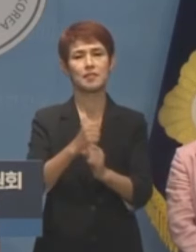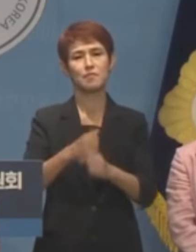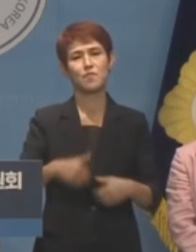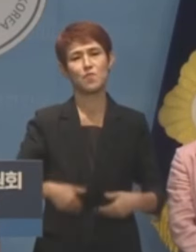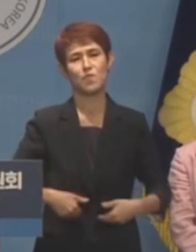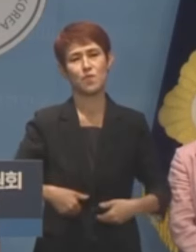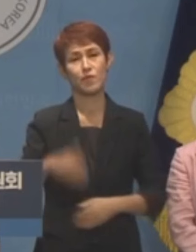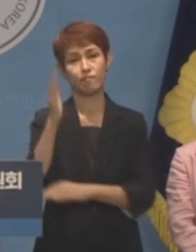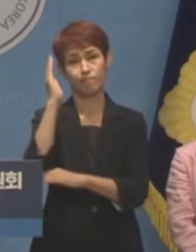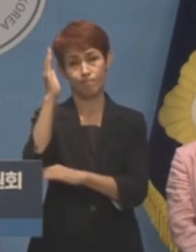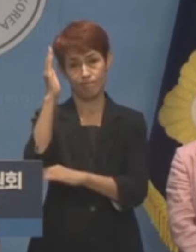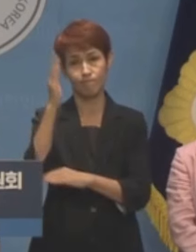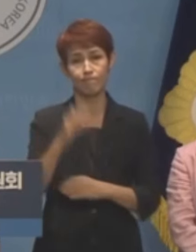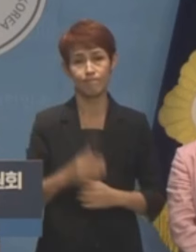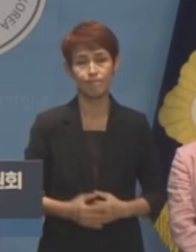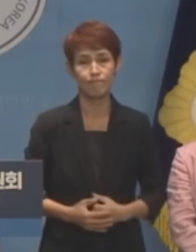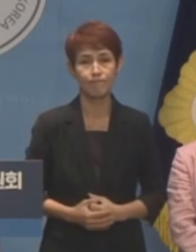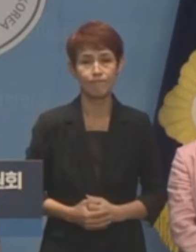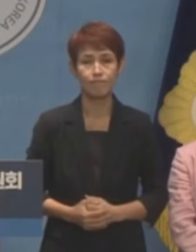한다고